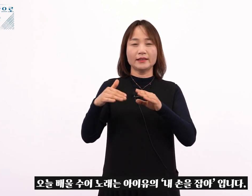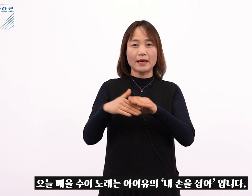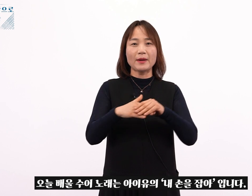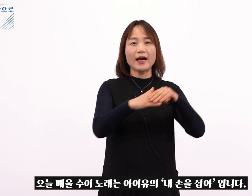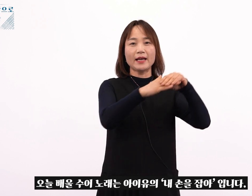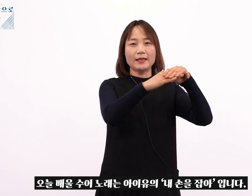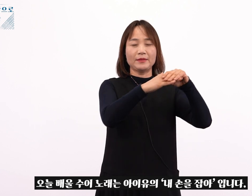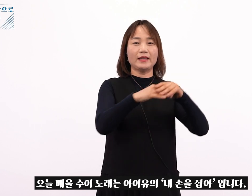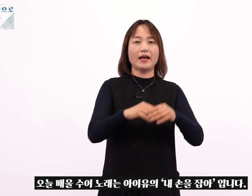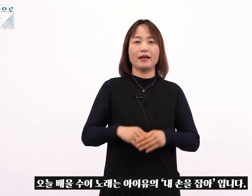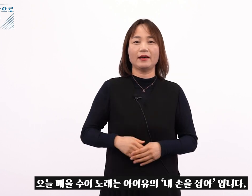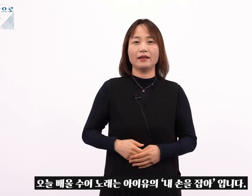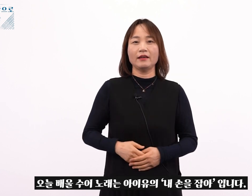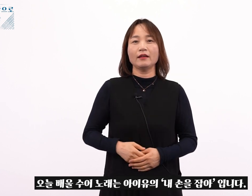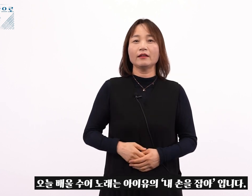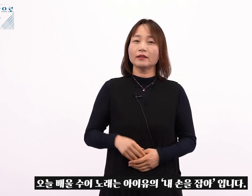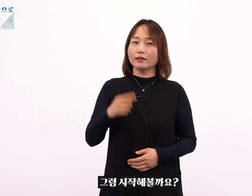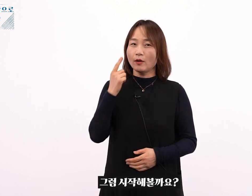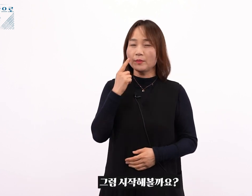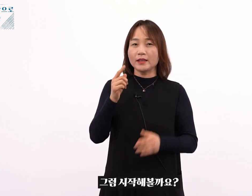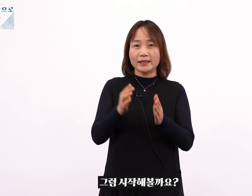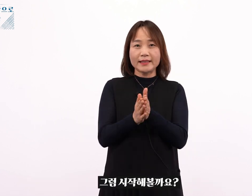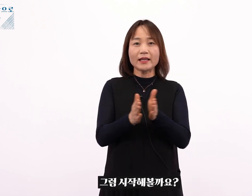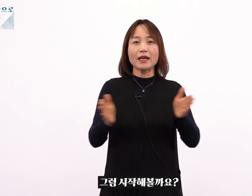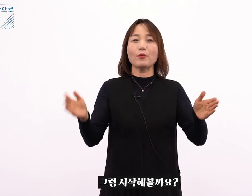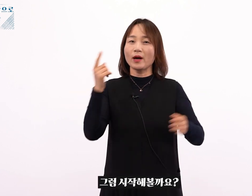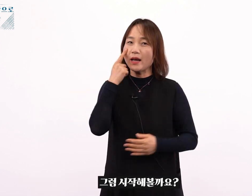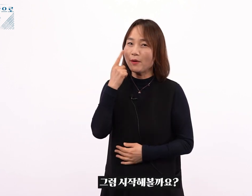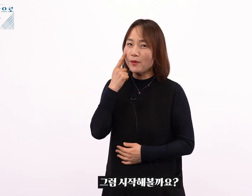잡아입니다. 그럼 시작해 볼까요?